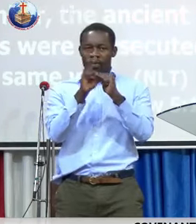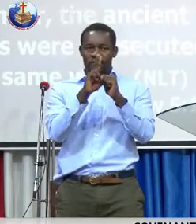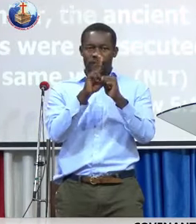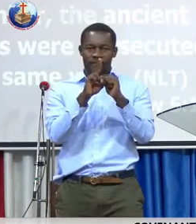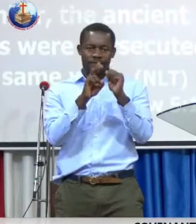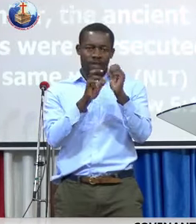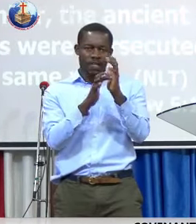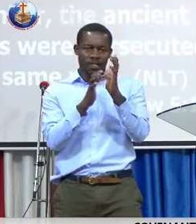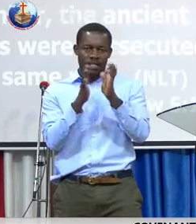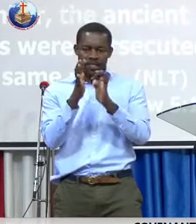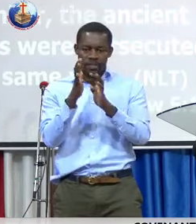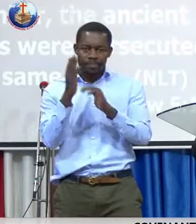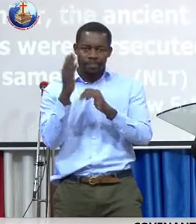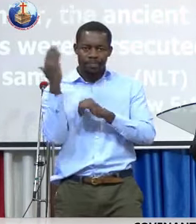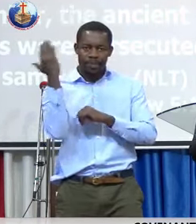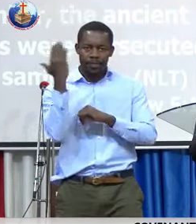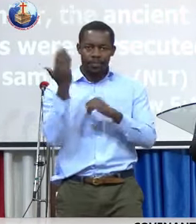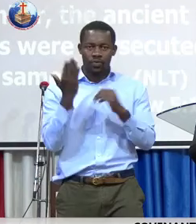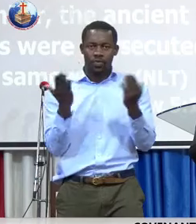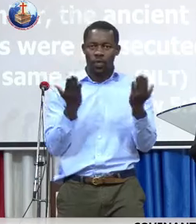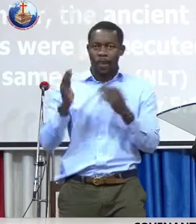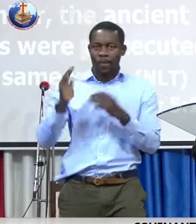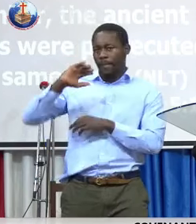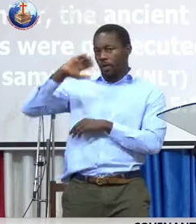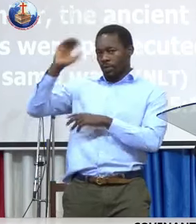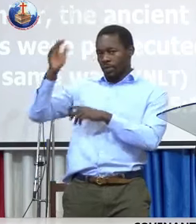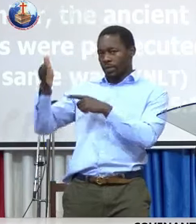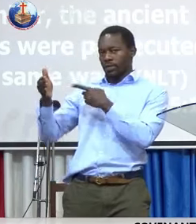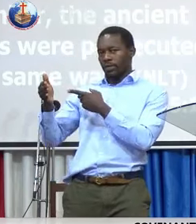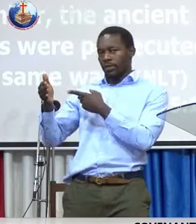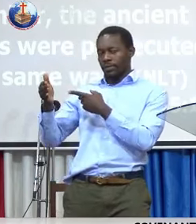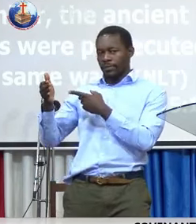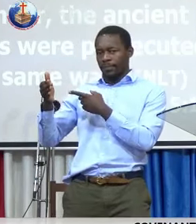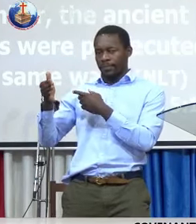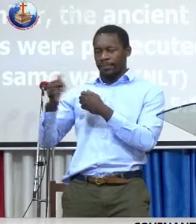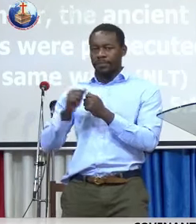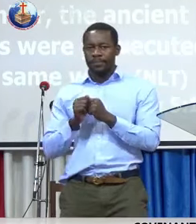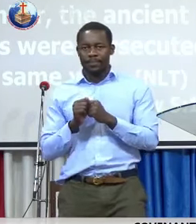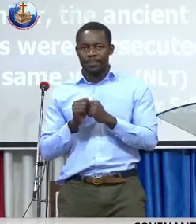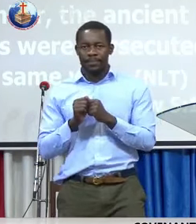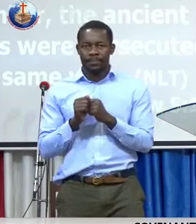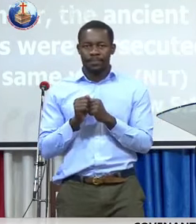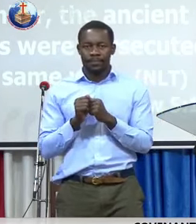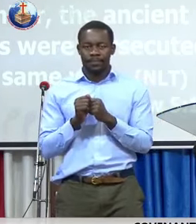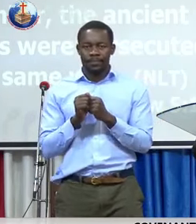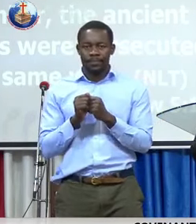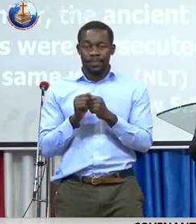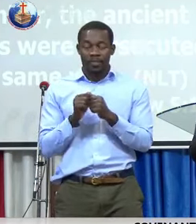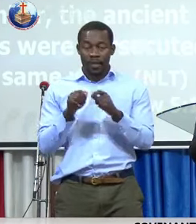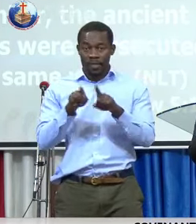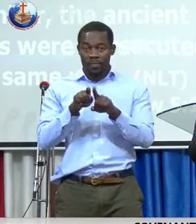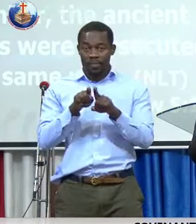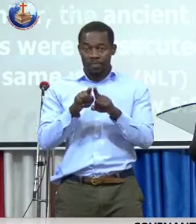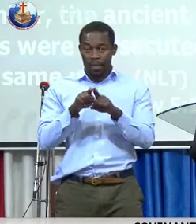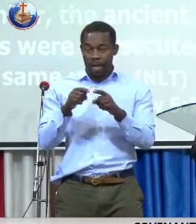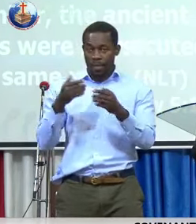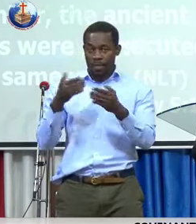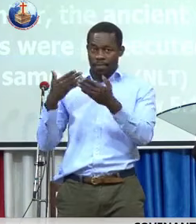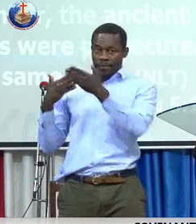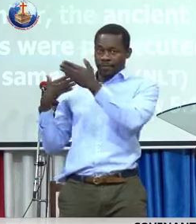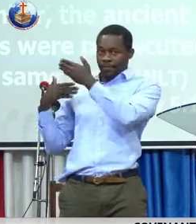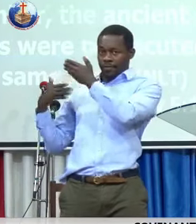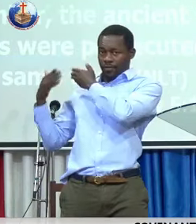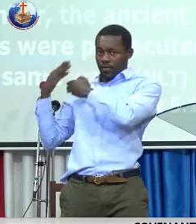sermon on the mountain. Katika ile mistari ya kwanza, Yesu Kristo alikuwa anapeana mafundisho kwenye mlima. And in the previous scriptures between